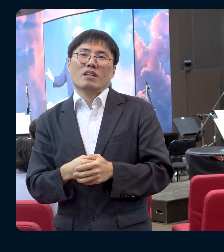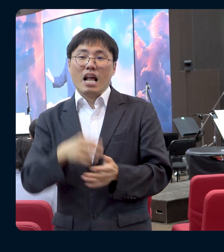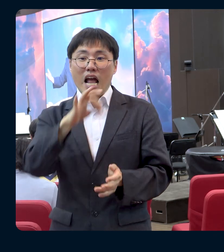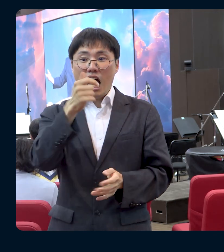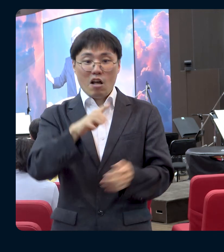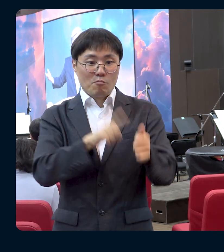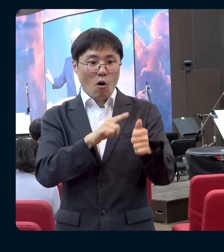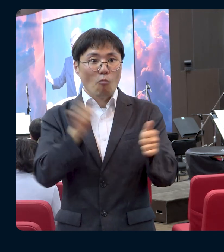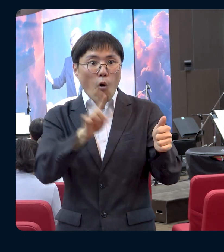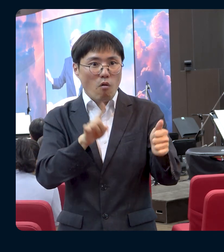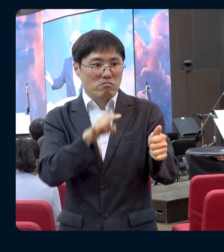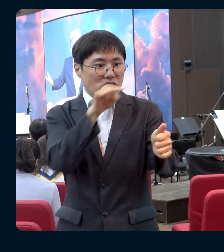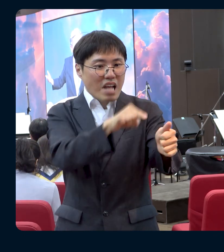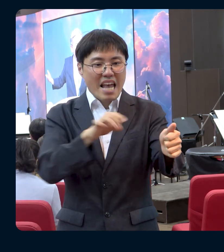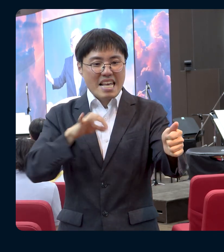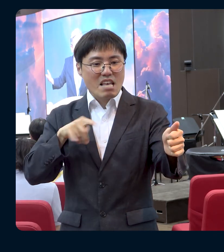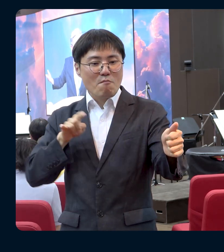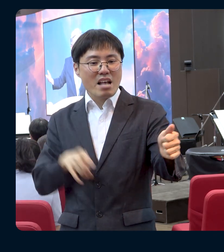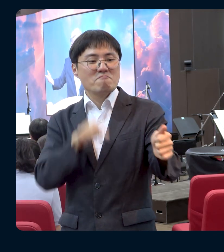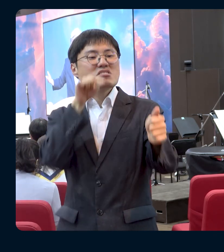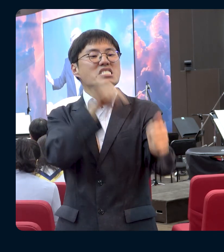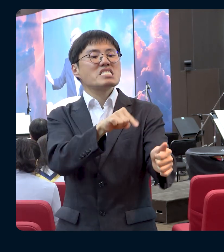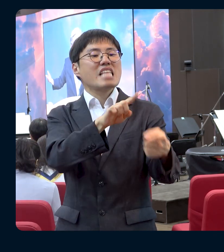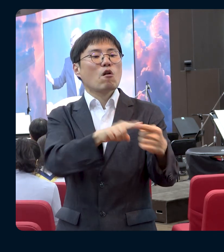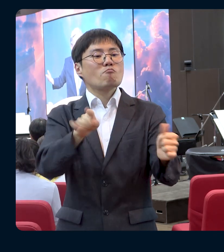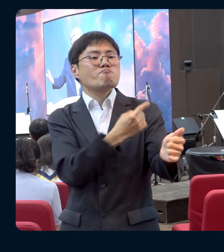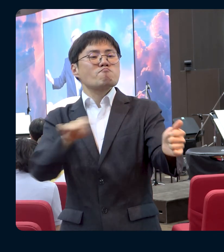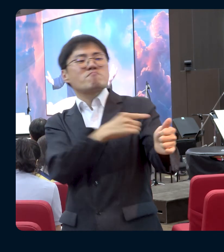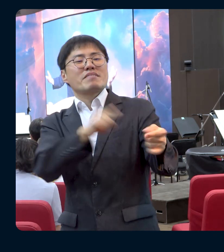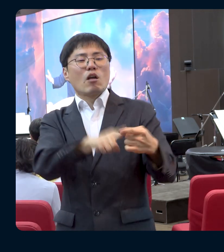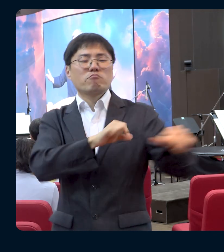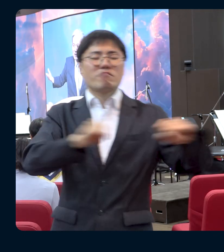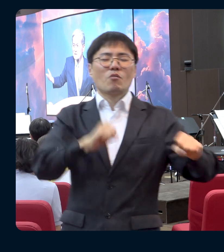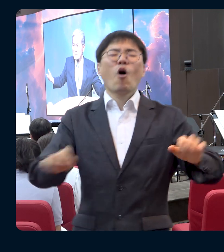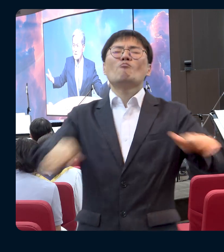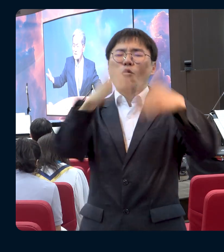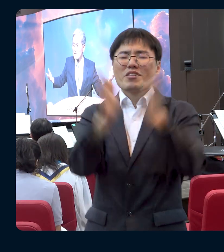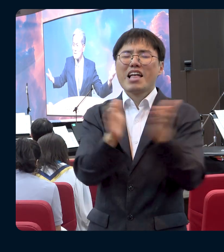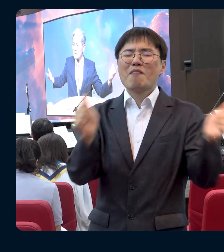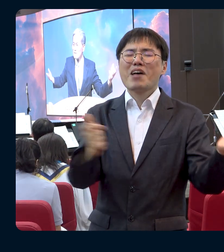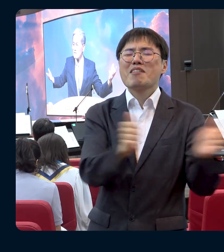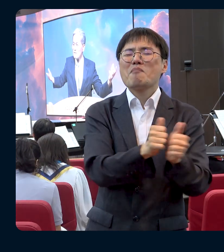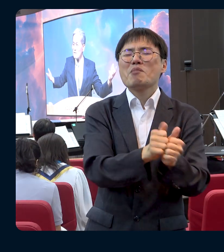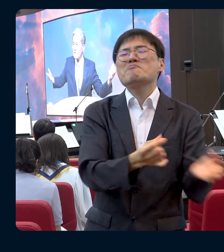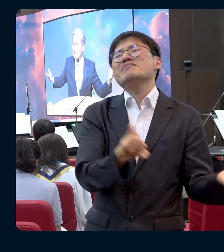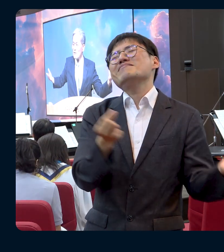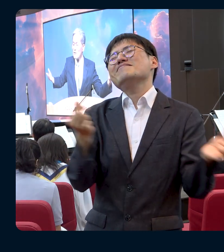예, 아합은 이세벨이 시키는 대로 하잖아요, 그렇죠? 지금 모든 남자가 그러하듯이.